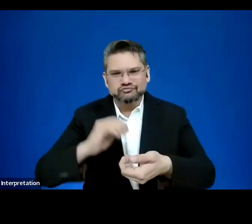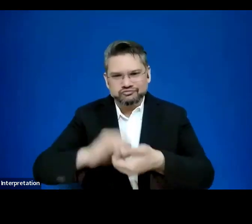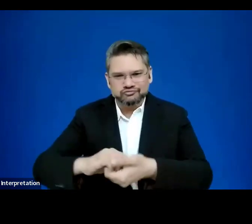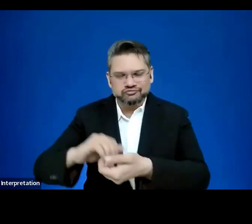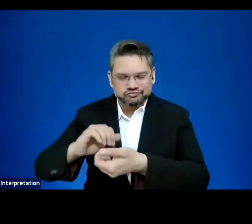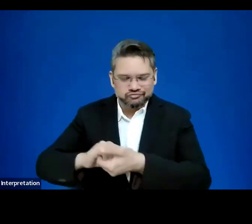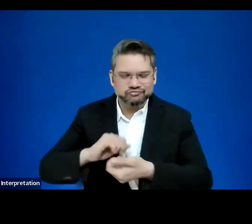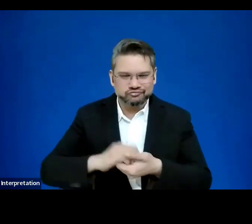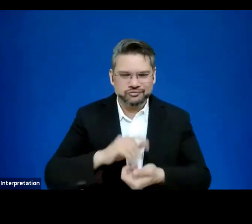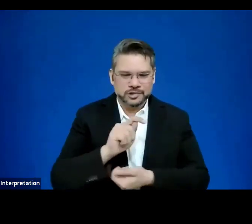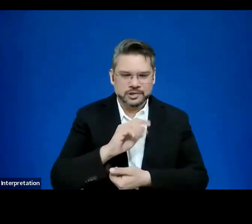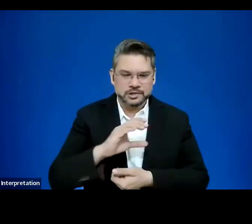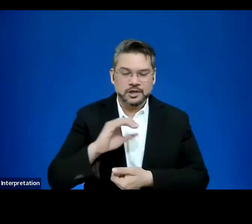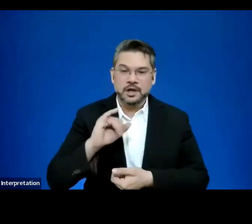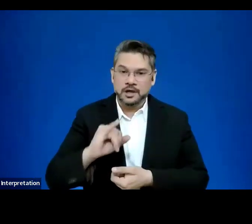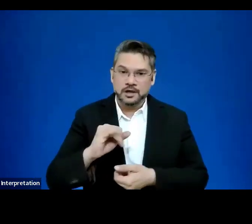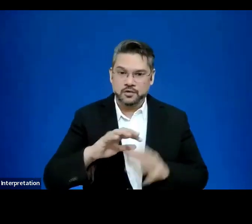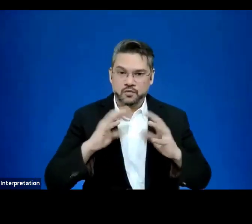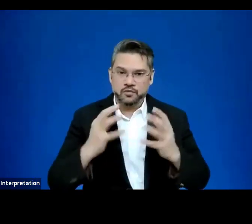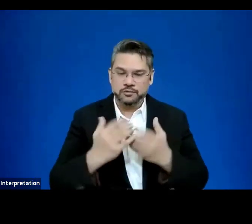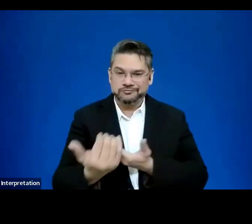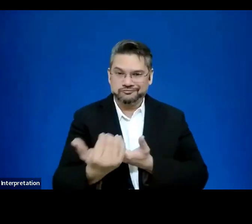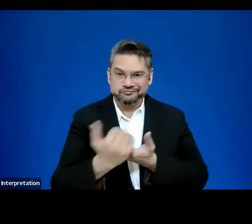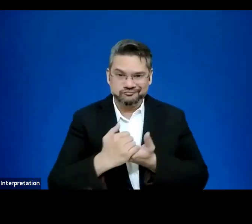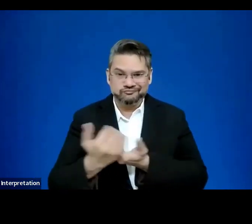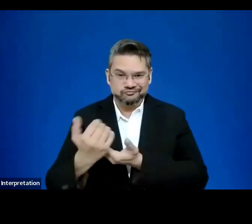我们的心理上的这个支持，